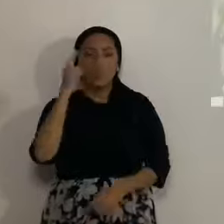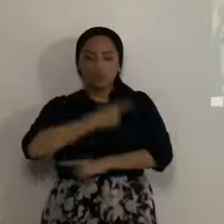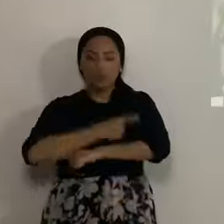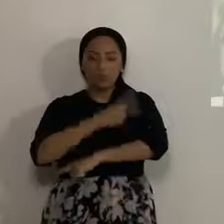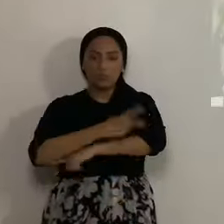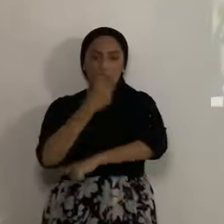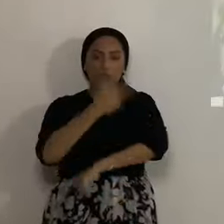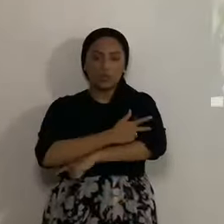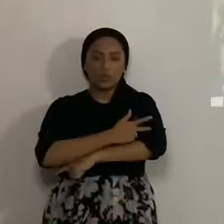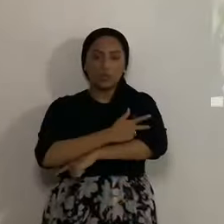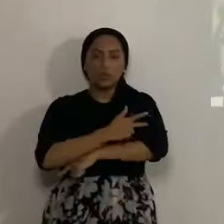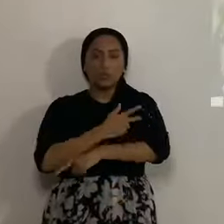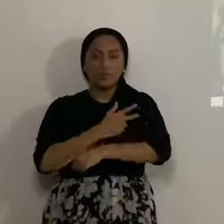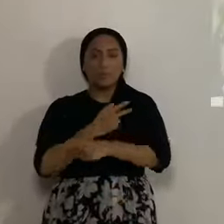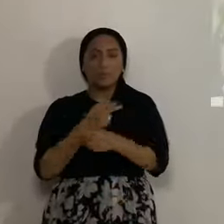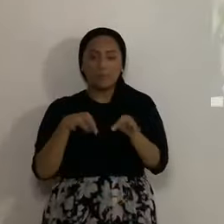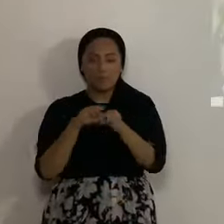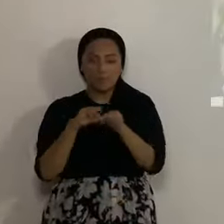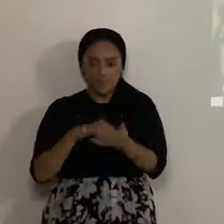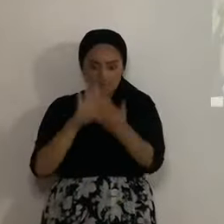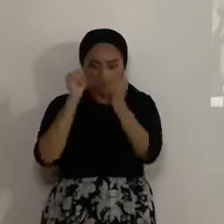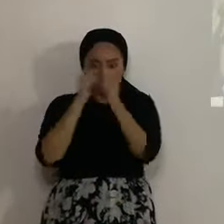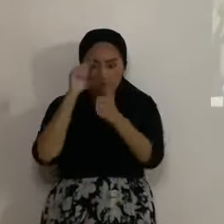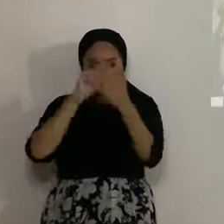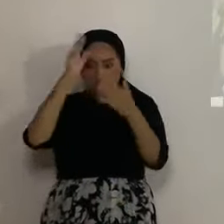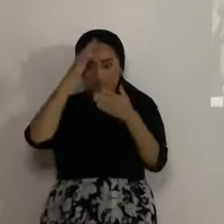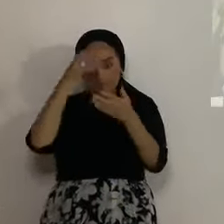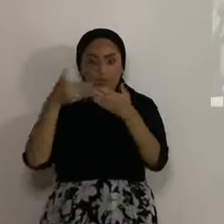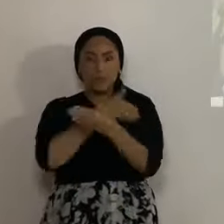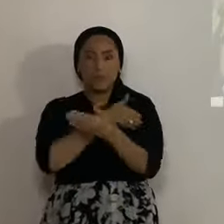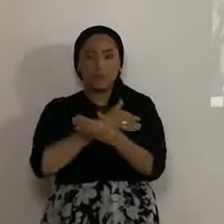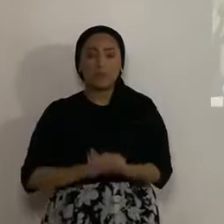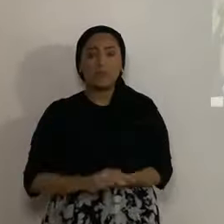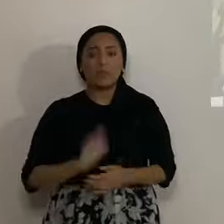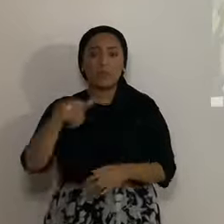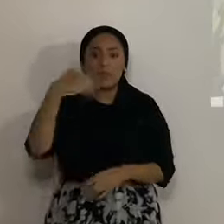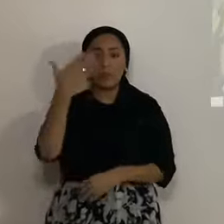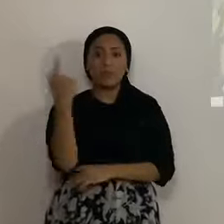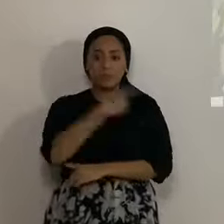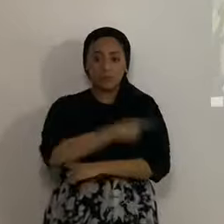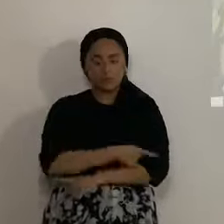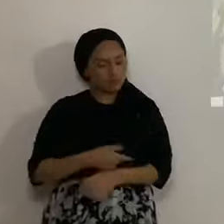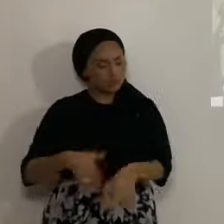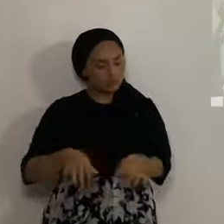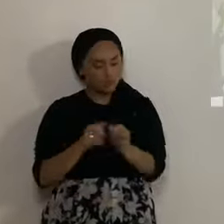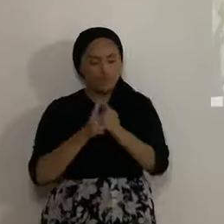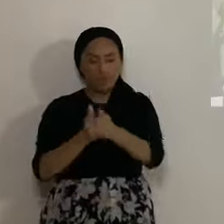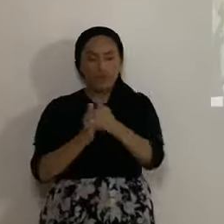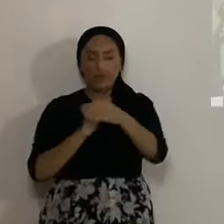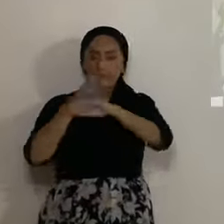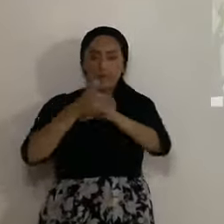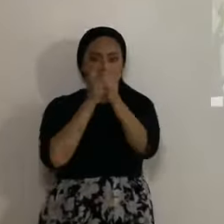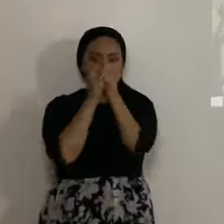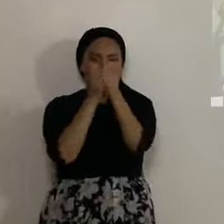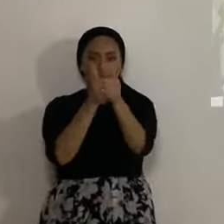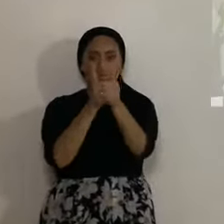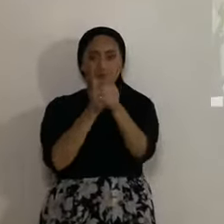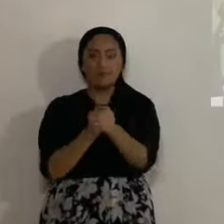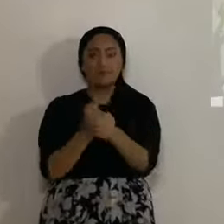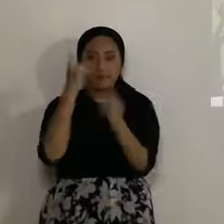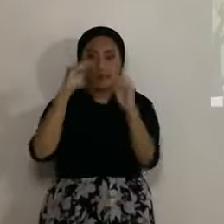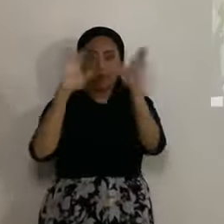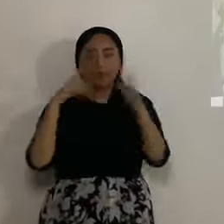veces a la semana, te pongas a orar, te pongas a cuentas con el Eterno, y en 15 días, vámonos hacia adelante, te das